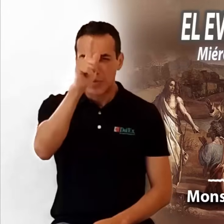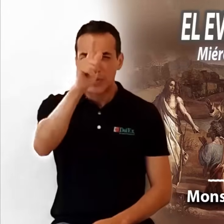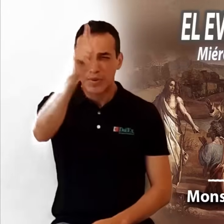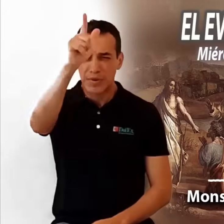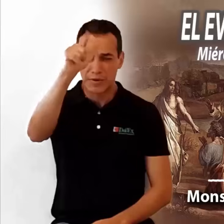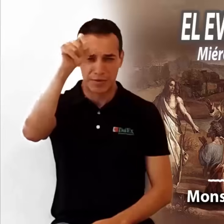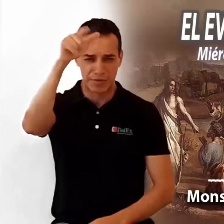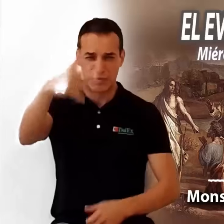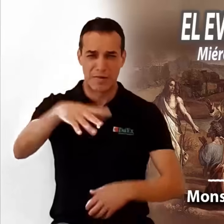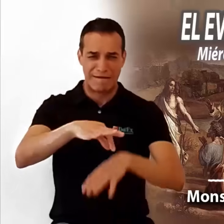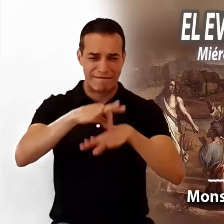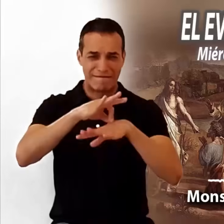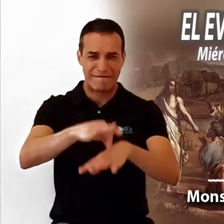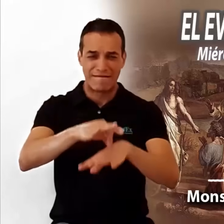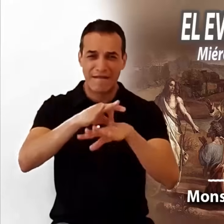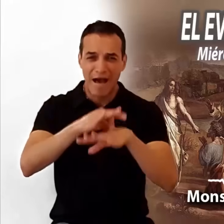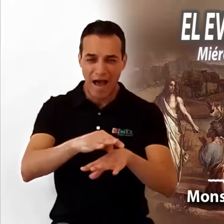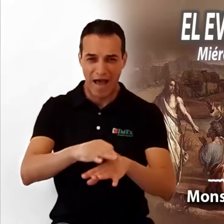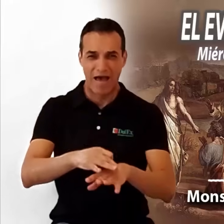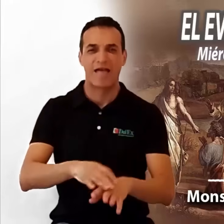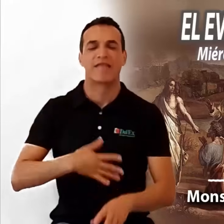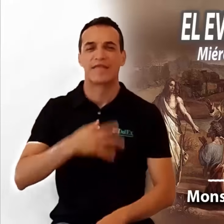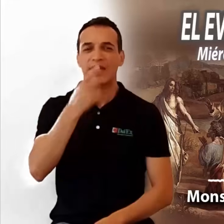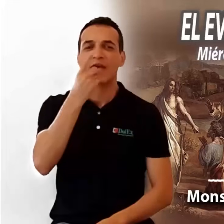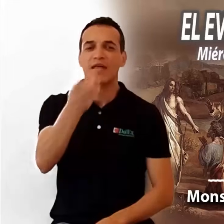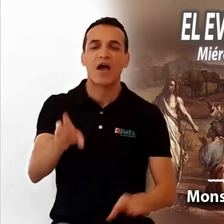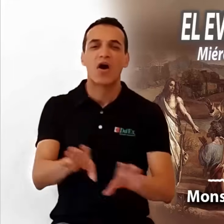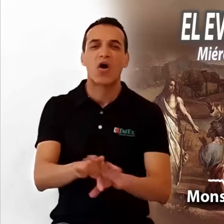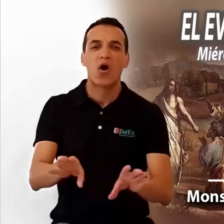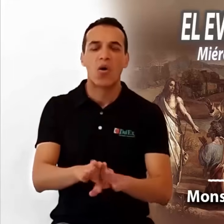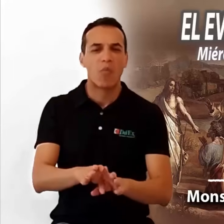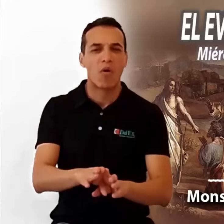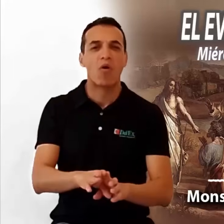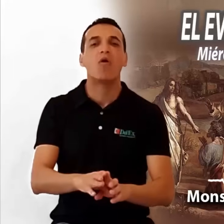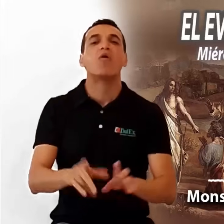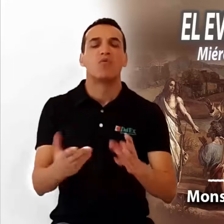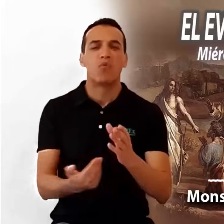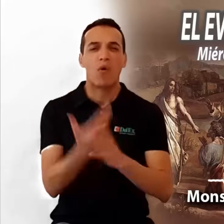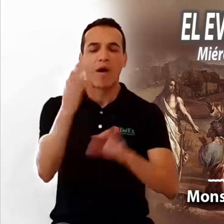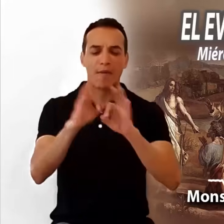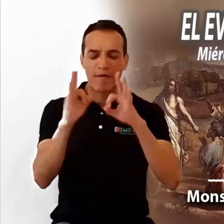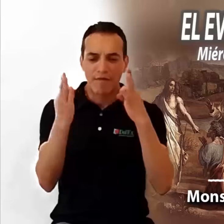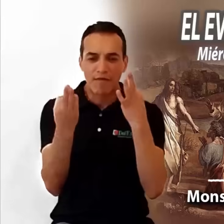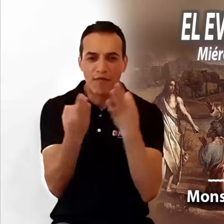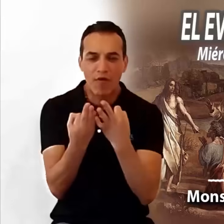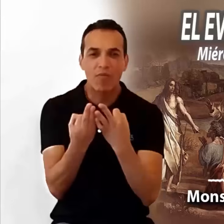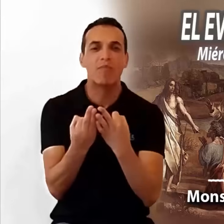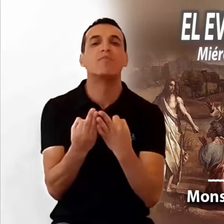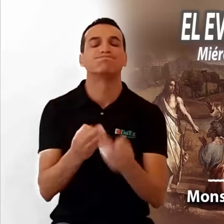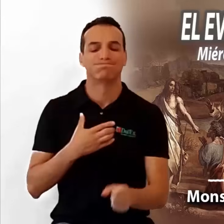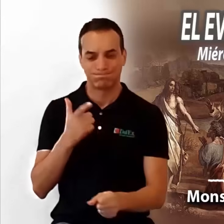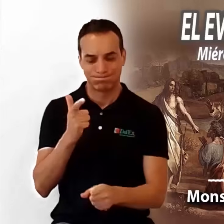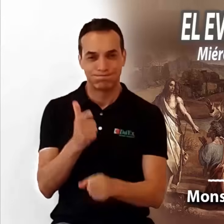Espíritu que irá descubriendo nuevos caminos y horizontes las encontramos realizadas muy claramente en la